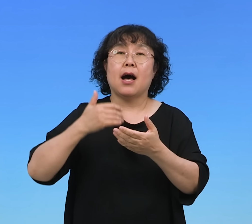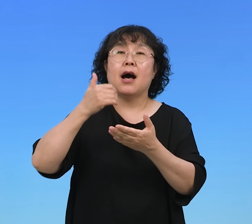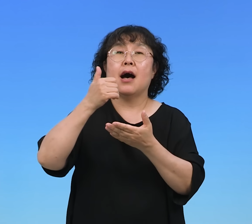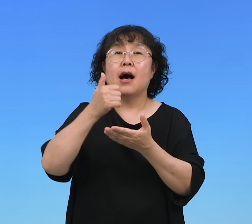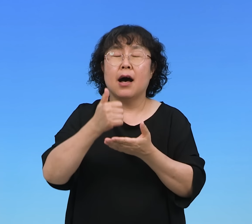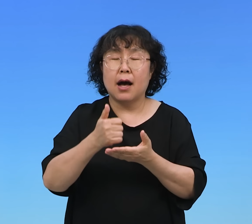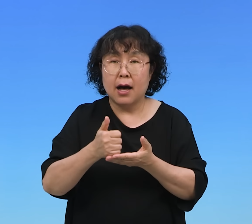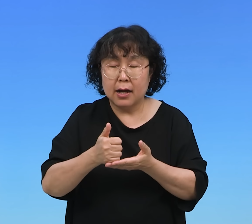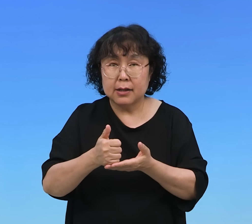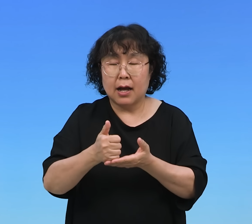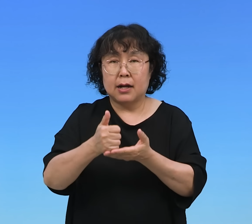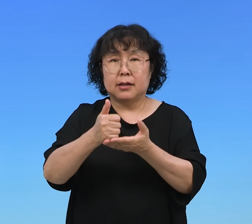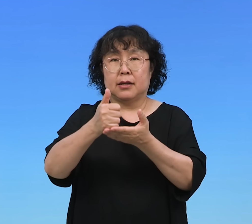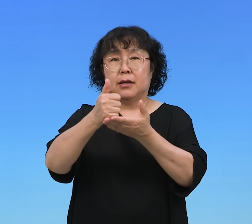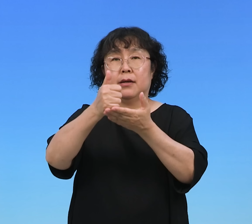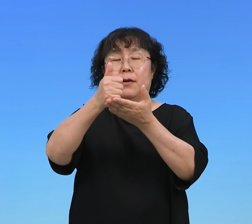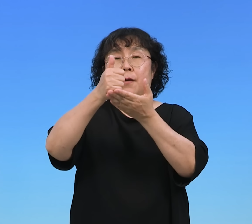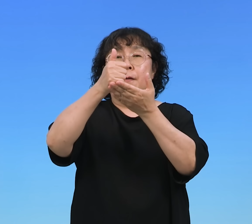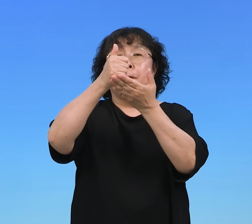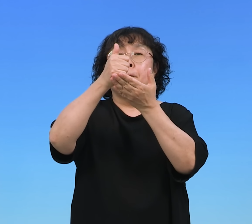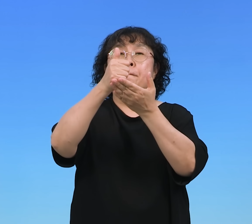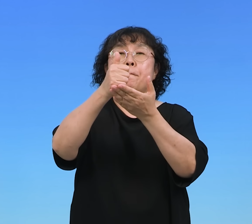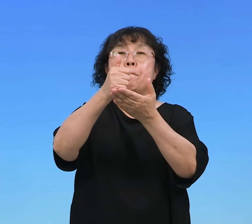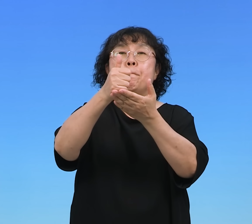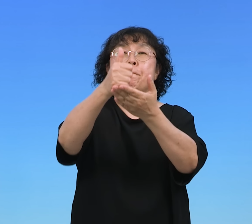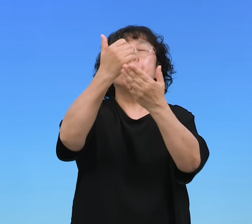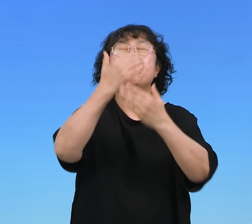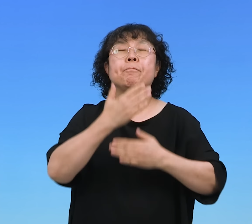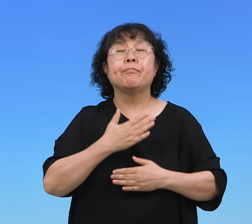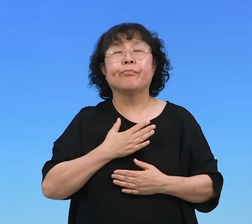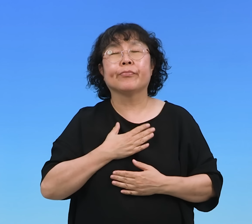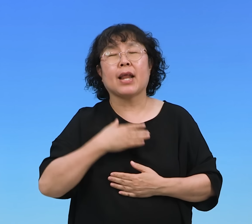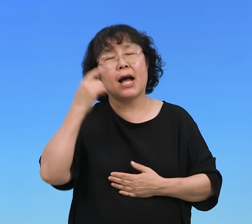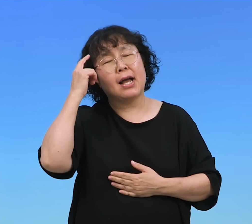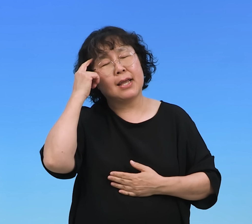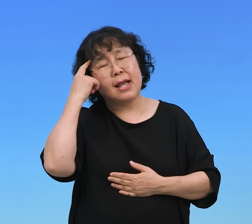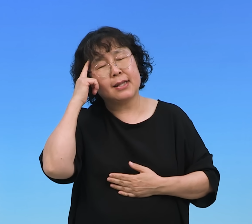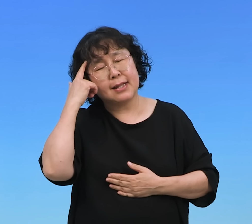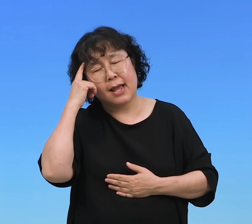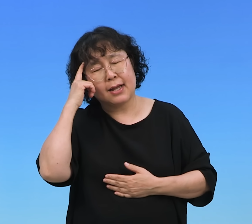여러분 그 크신 하나님, 나의 생각하는 것보다